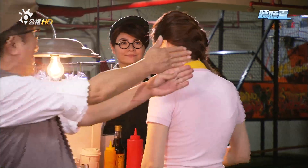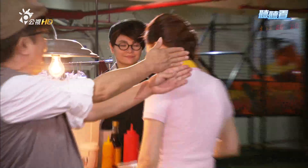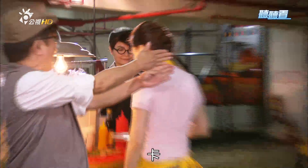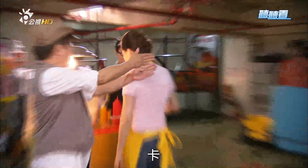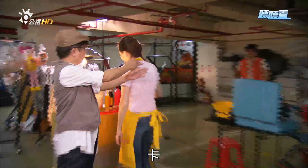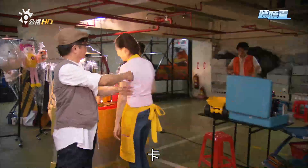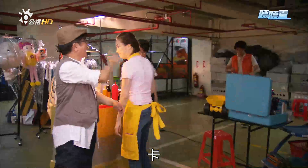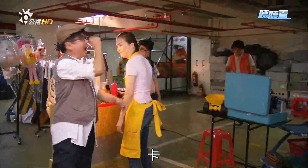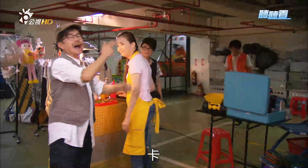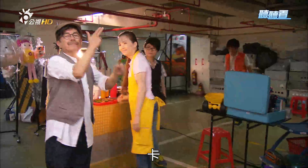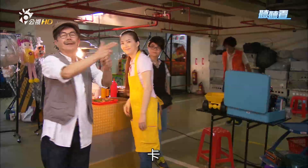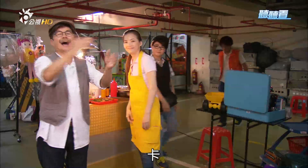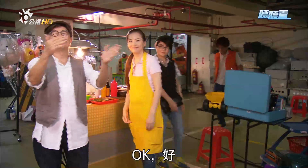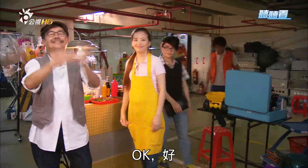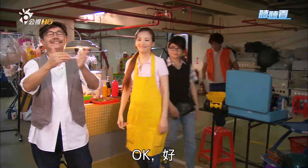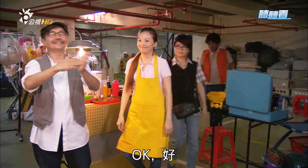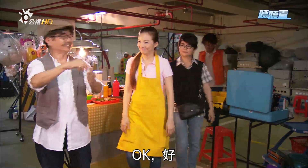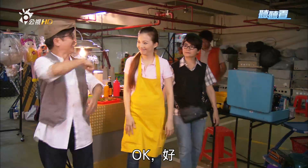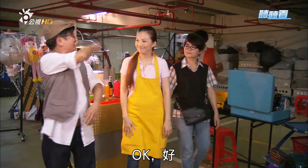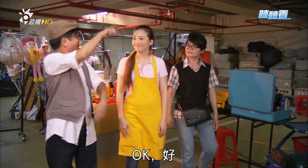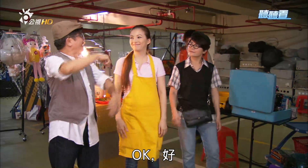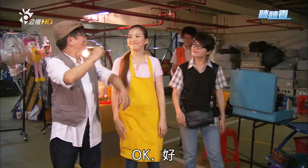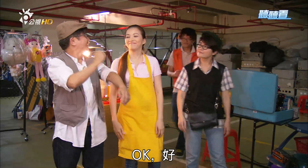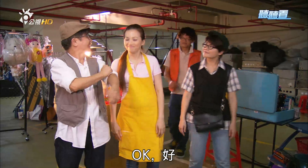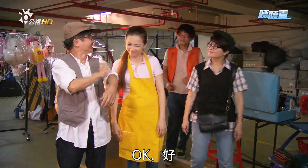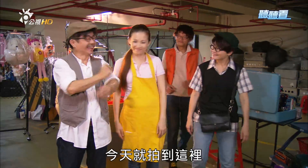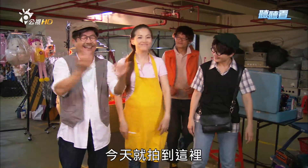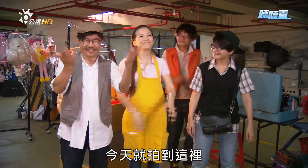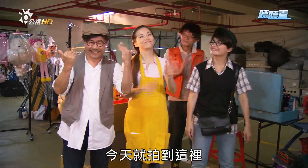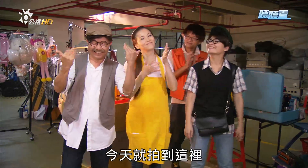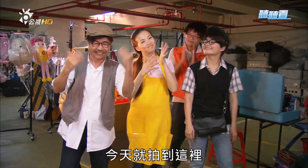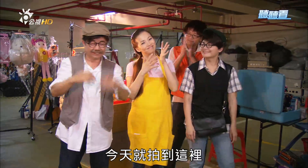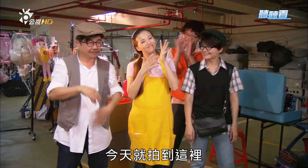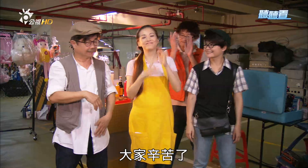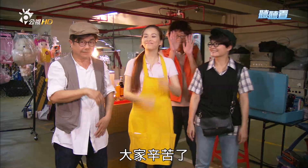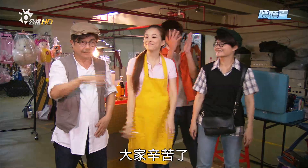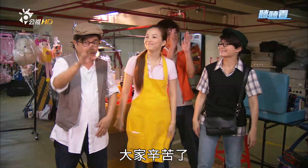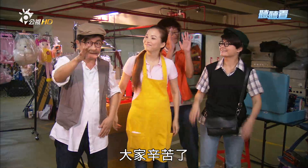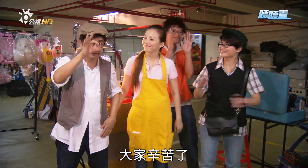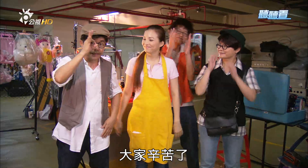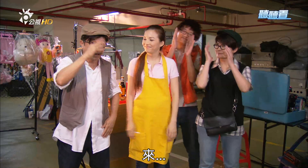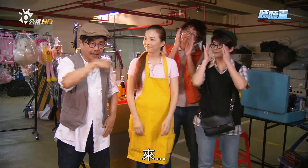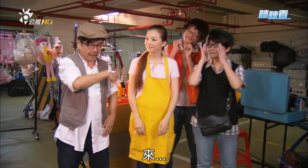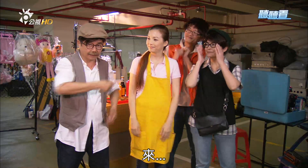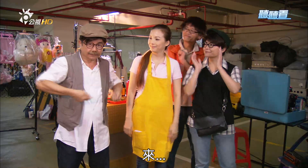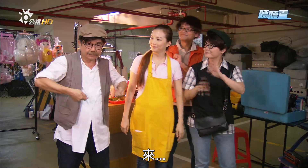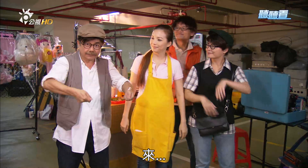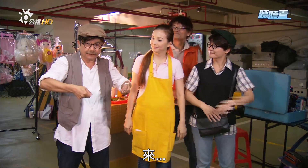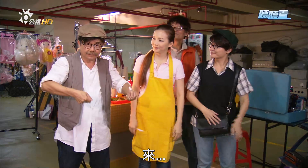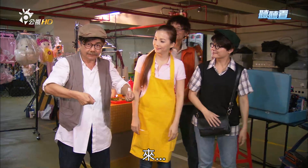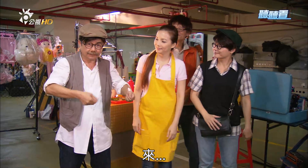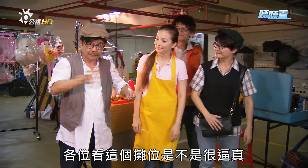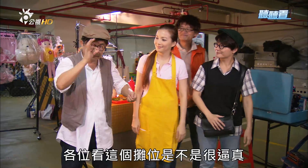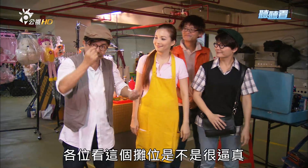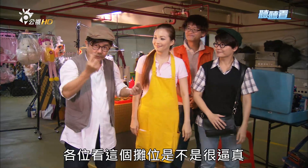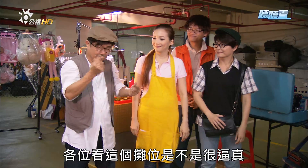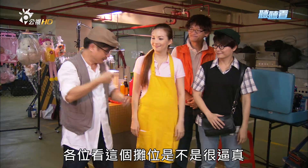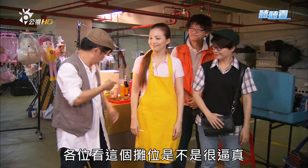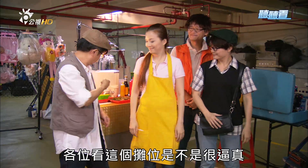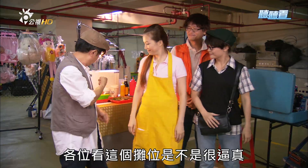来看 ，OK，、好，今天就拍到这里，大家辛苦了。来来来来来，各位看这个摊位